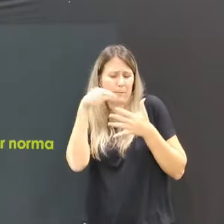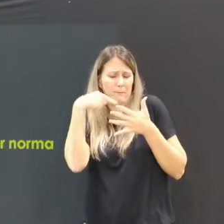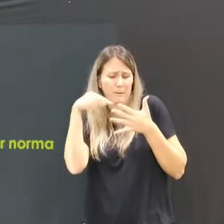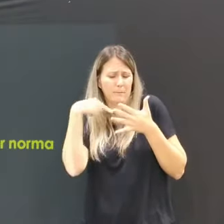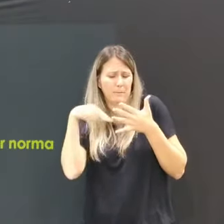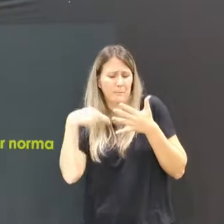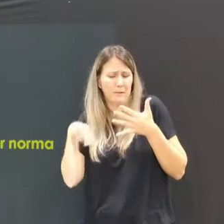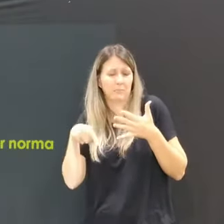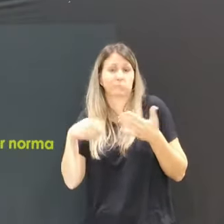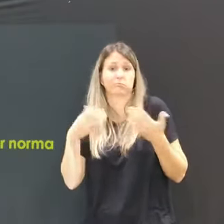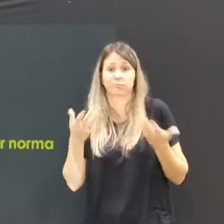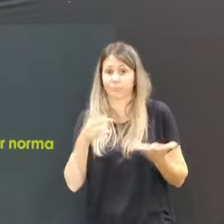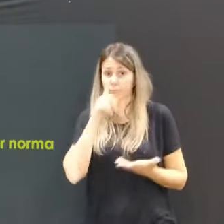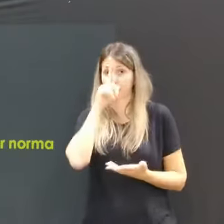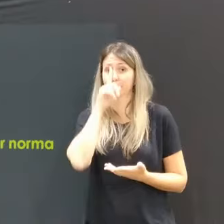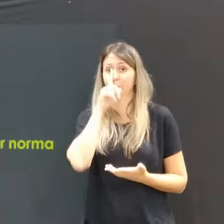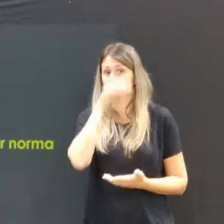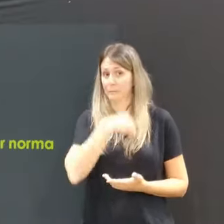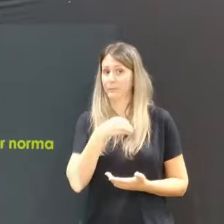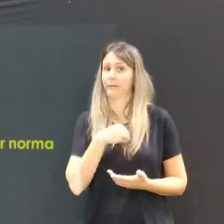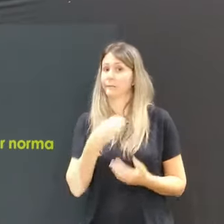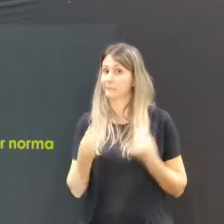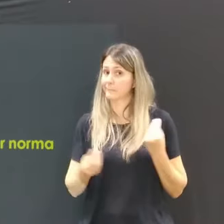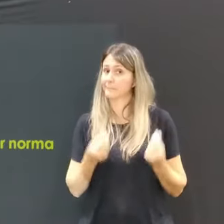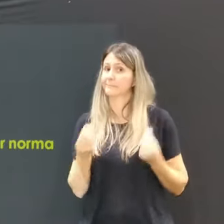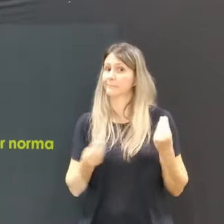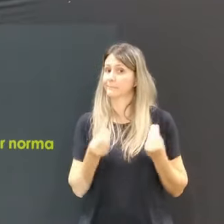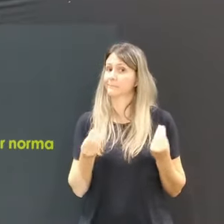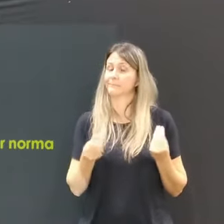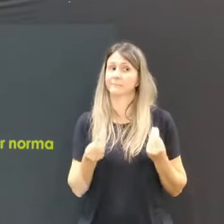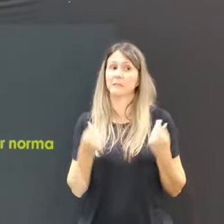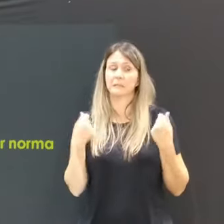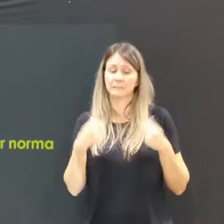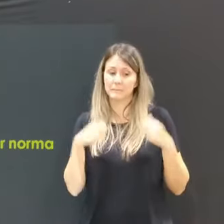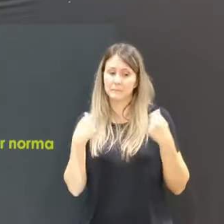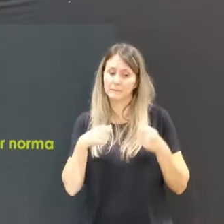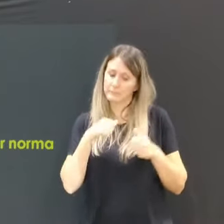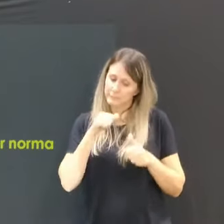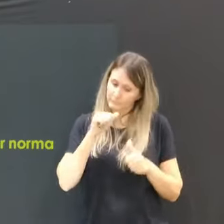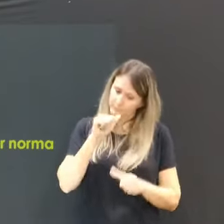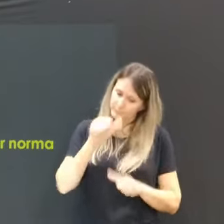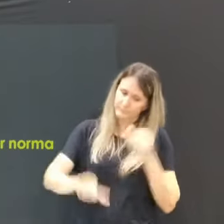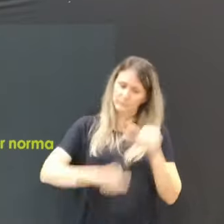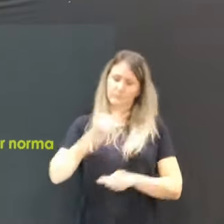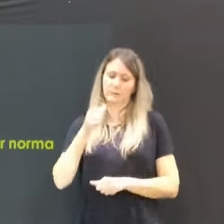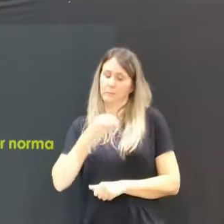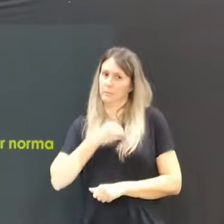São várias coisas que podem significar o pecado. E aí é muito perigoso. Nós precisamos